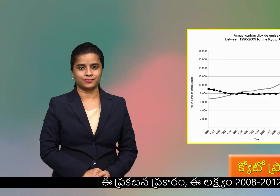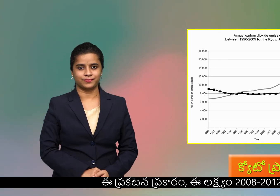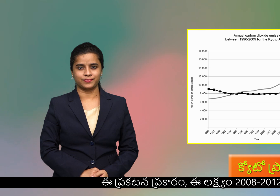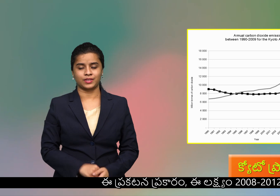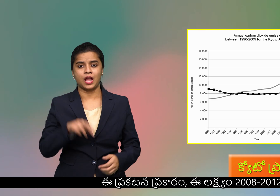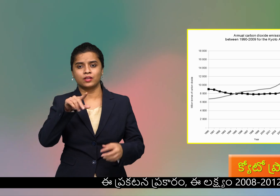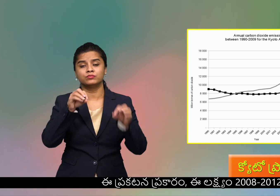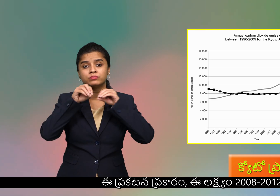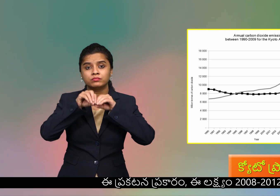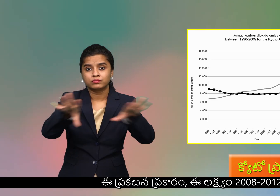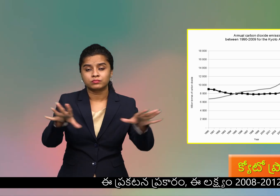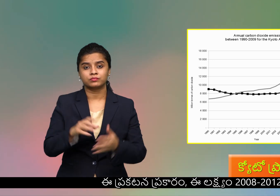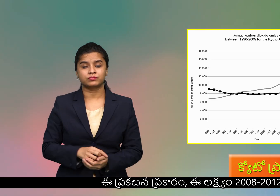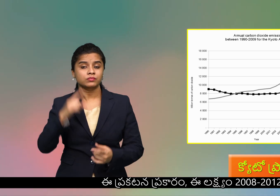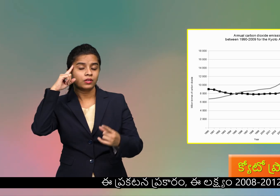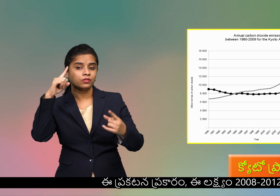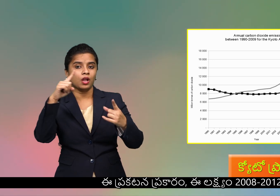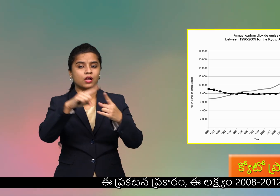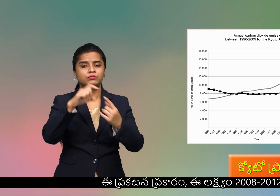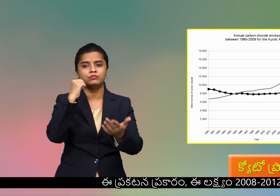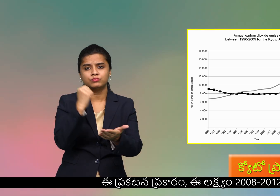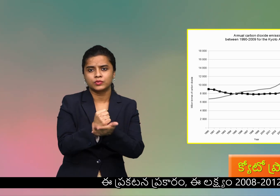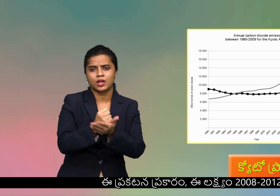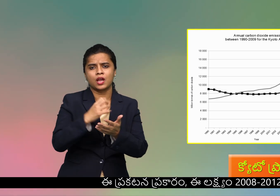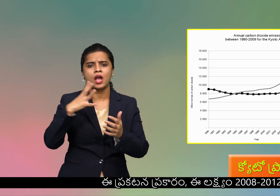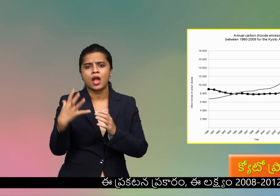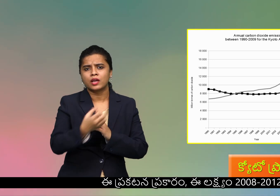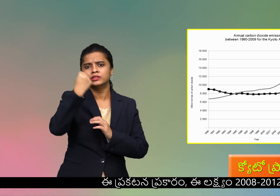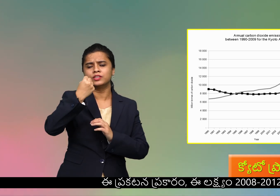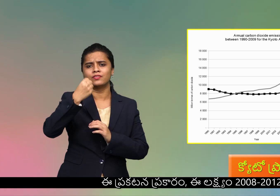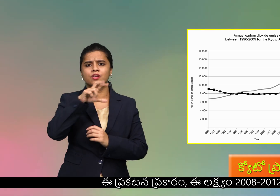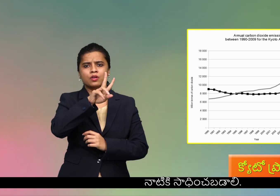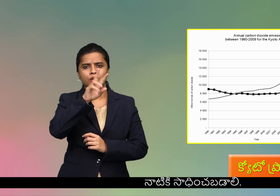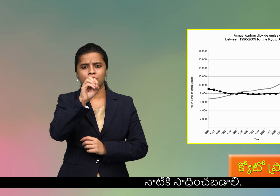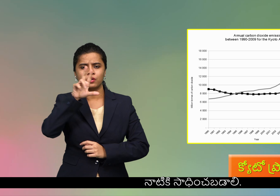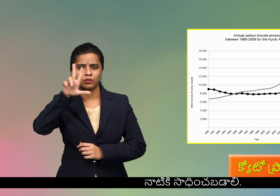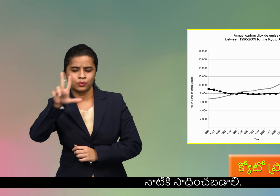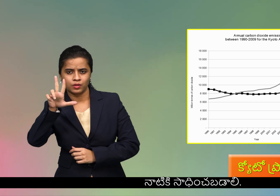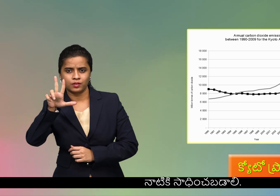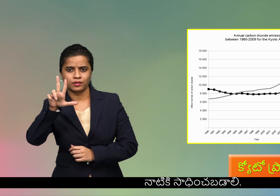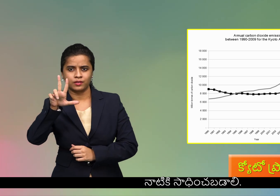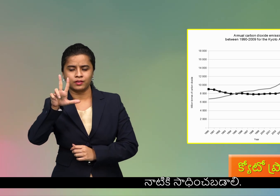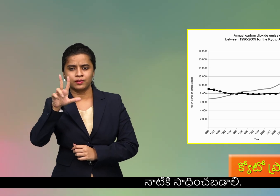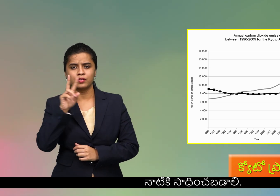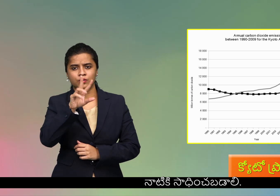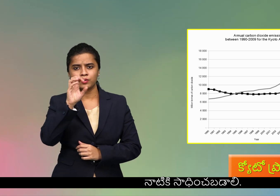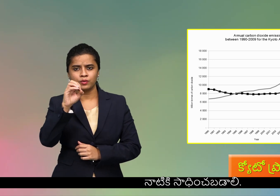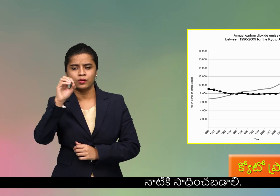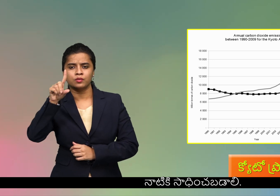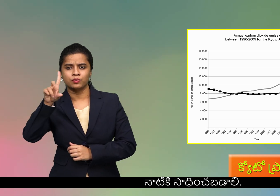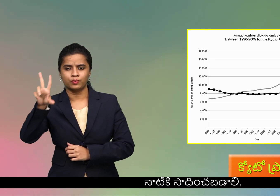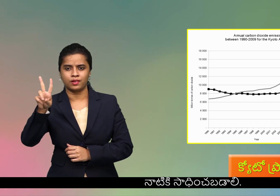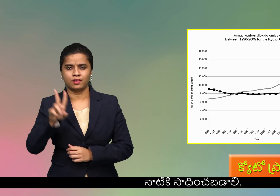ఈ ప్రకటన ప్రకారం ఈ లక్ష్యం 2008 నుంచి 2012 నాటికి సాధించబడాలి.